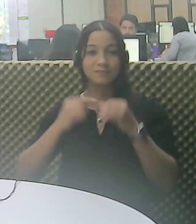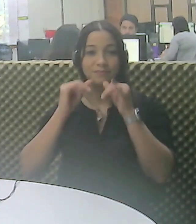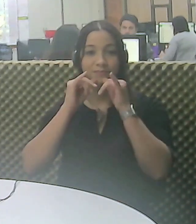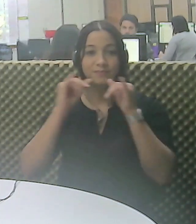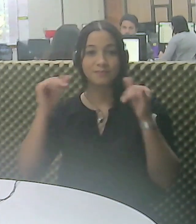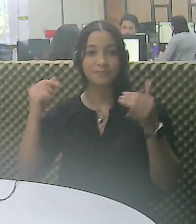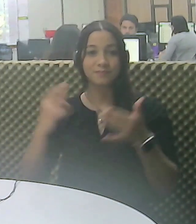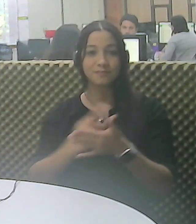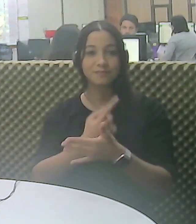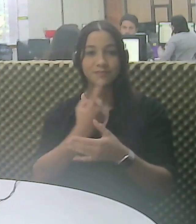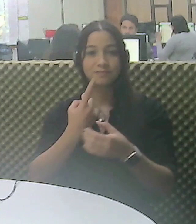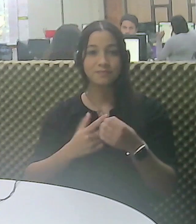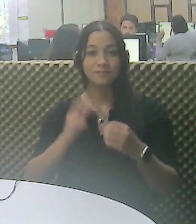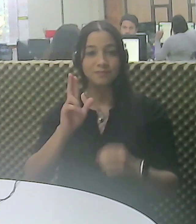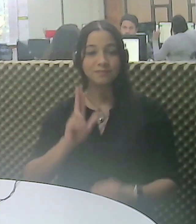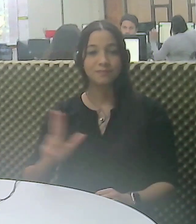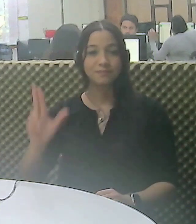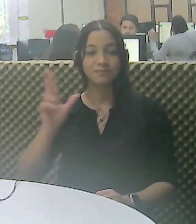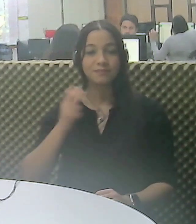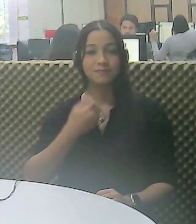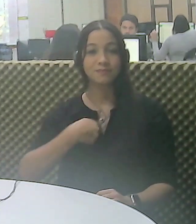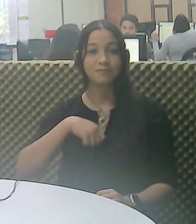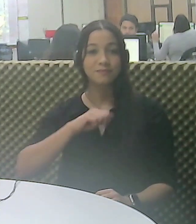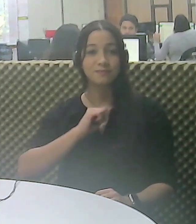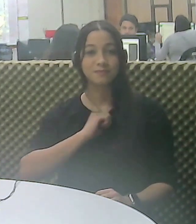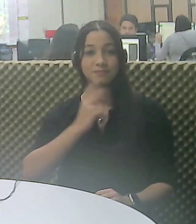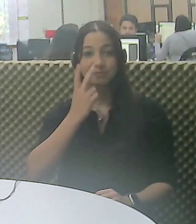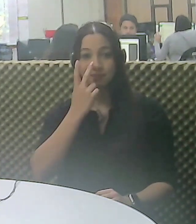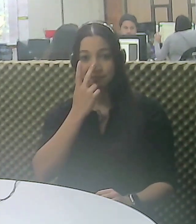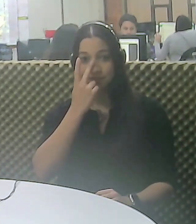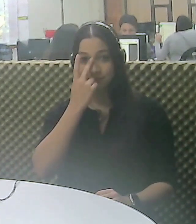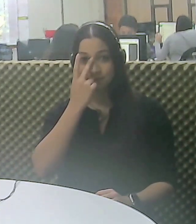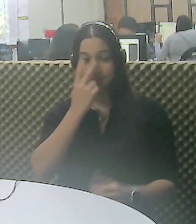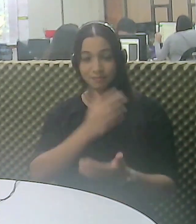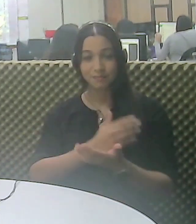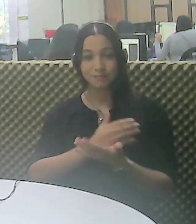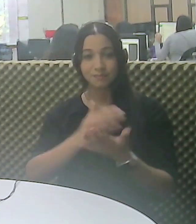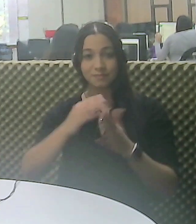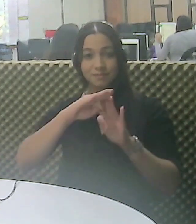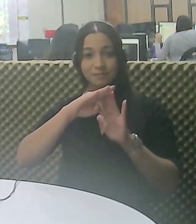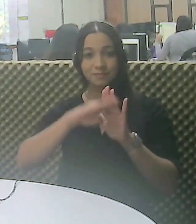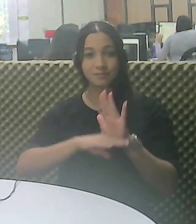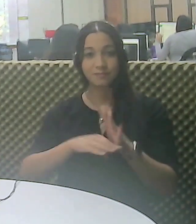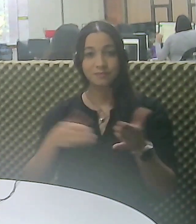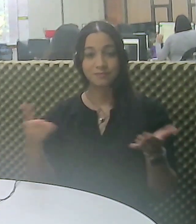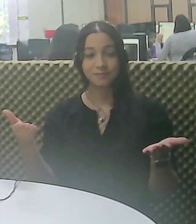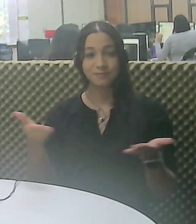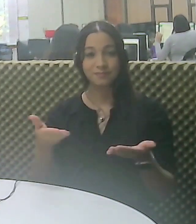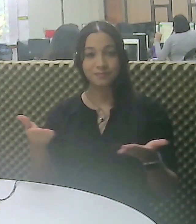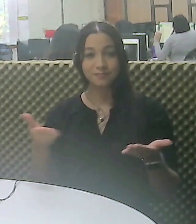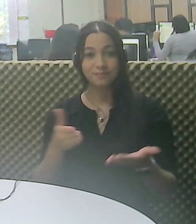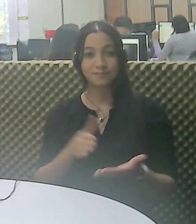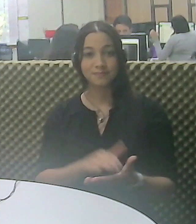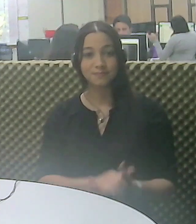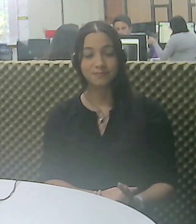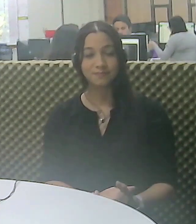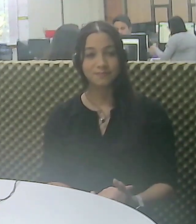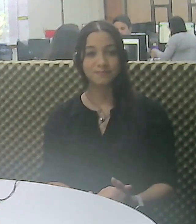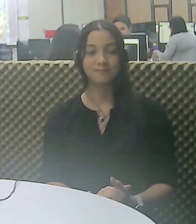de notícias sobre o que de fato acontece em Uberlândia. Eu sou Vanessa Gianotti e começamos com os destaques da edição de